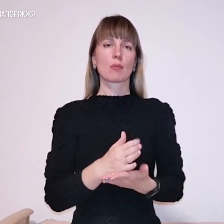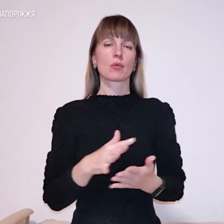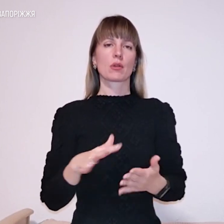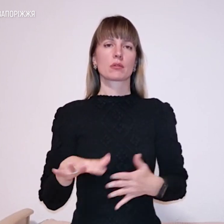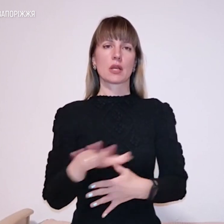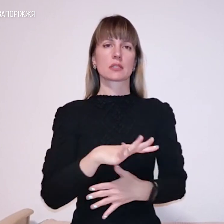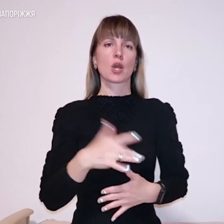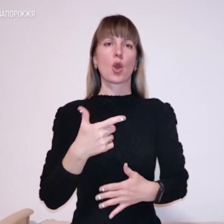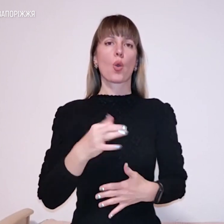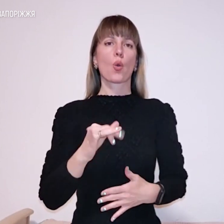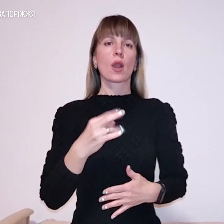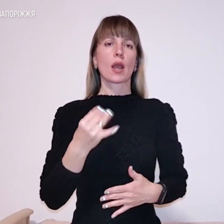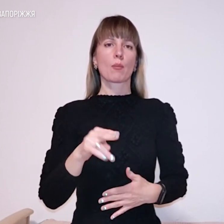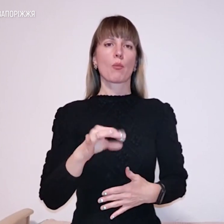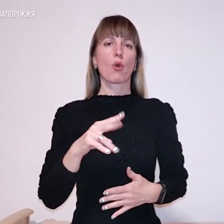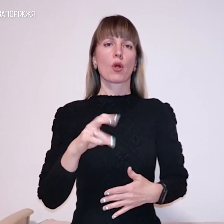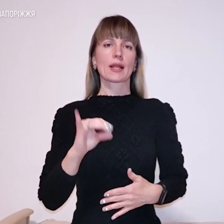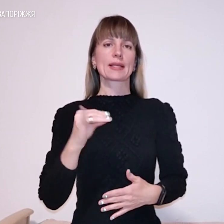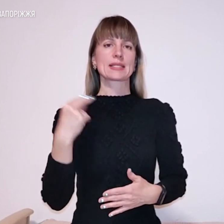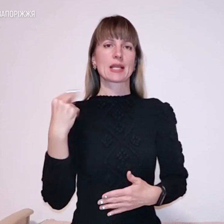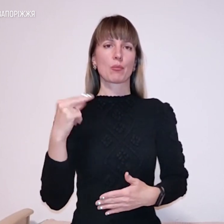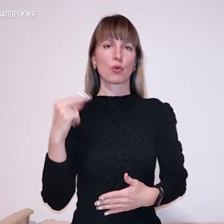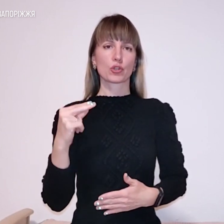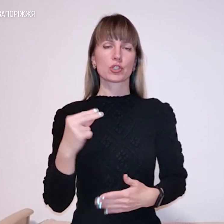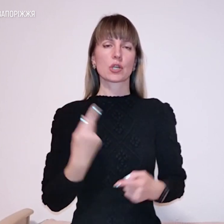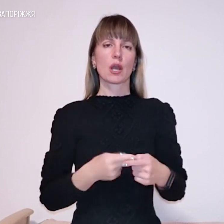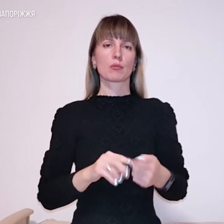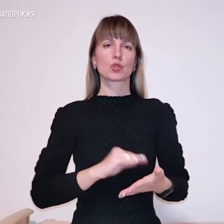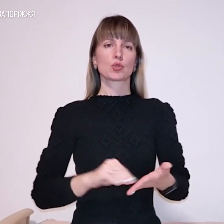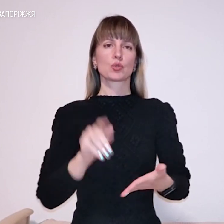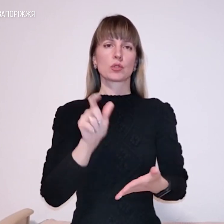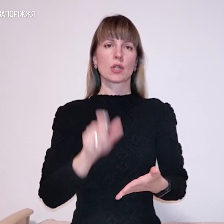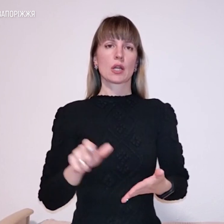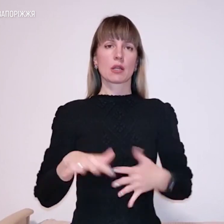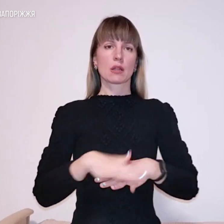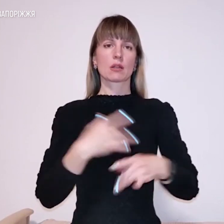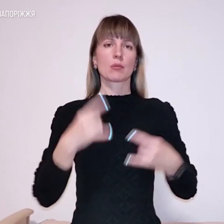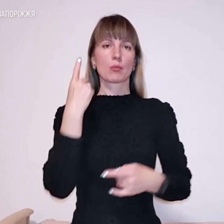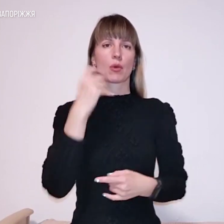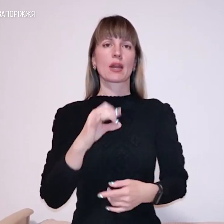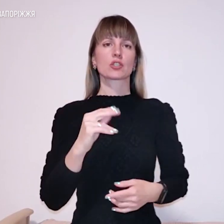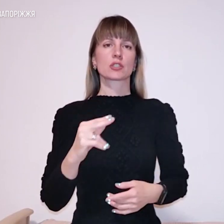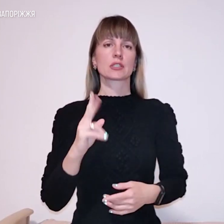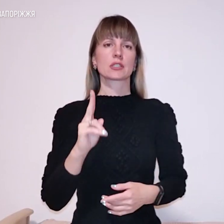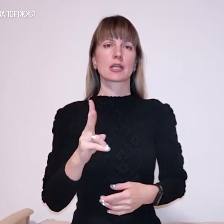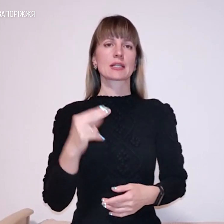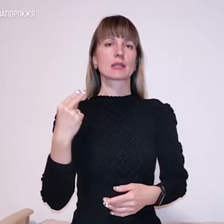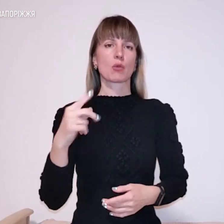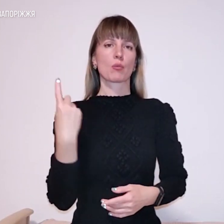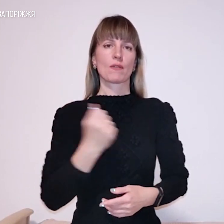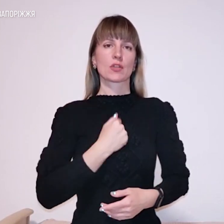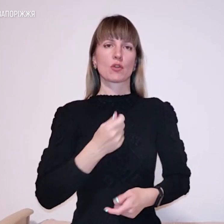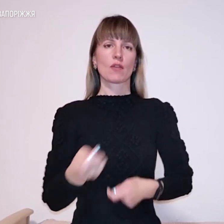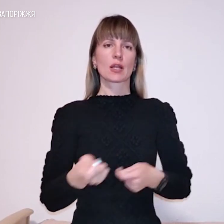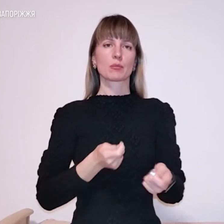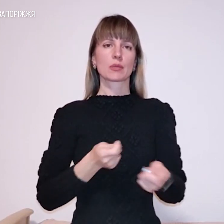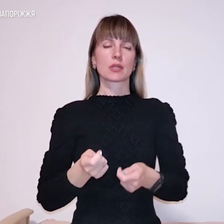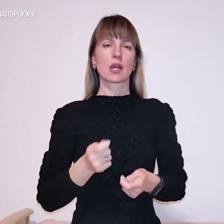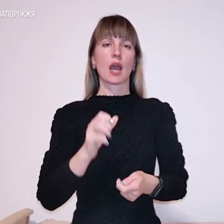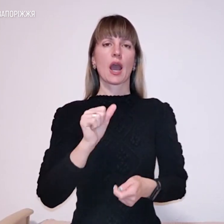пунктів Гуляйполе та Запоріжжя. Про це журналістам Суспільного повідомив речник Запорізької обласної військової адміністрації Іван